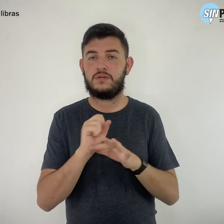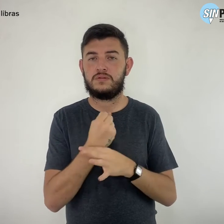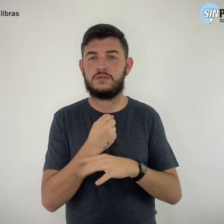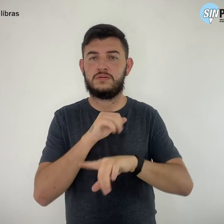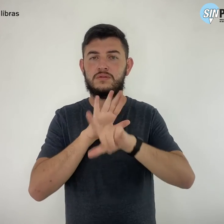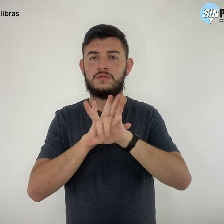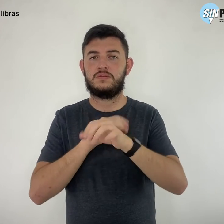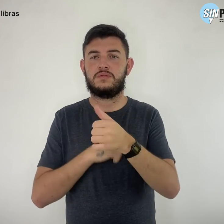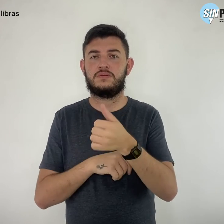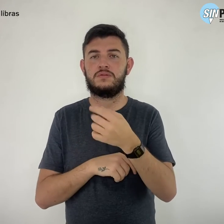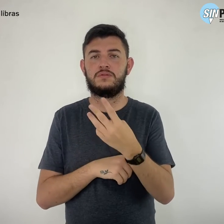Lei